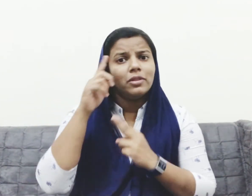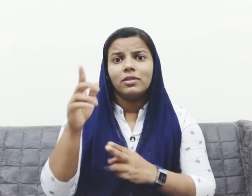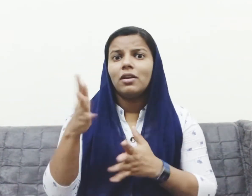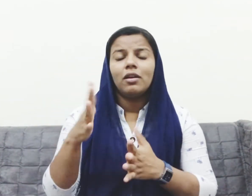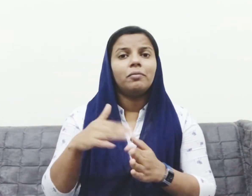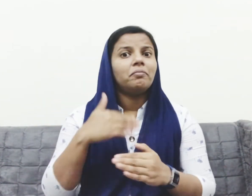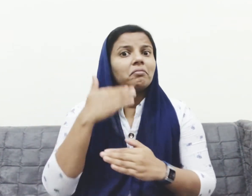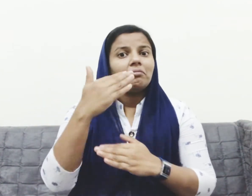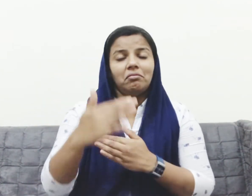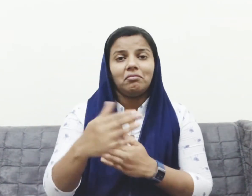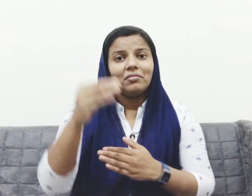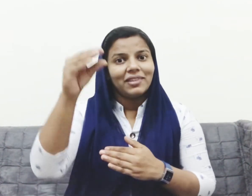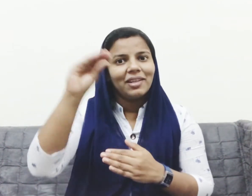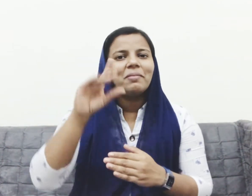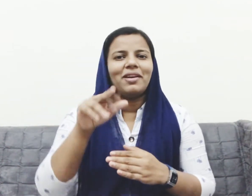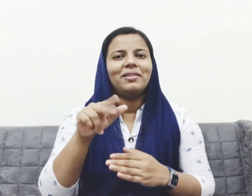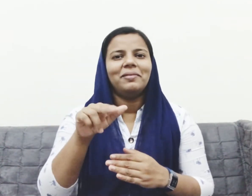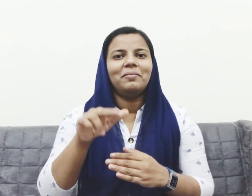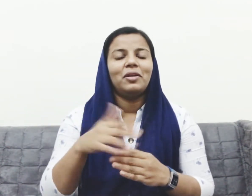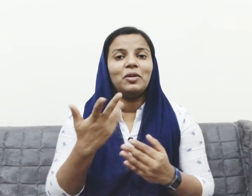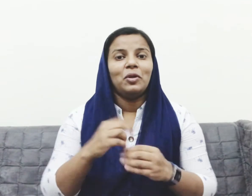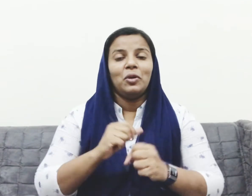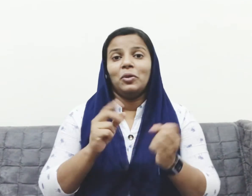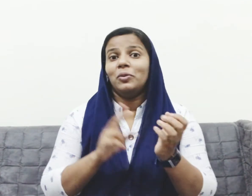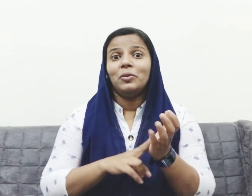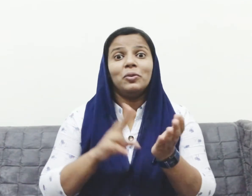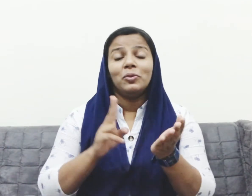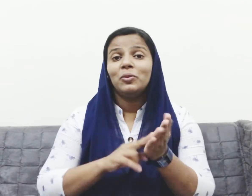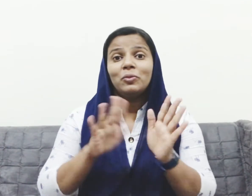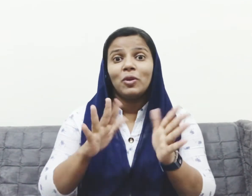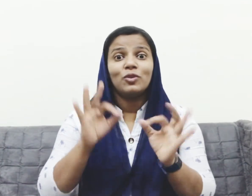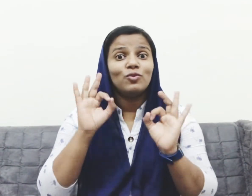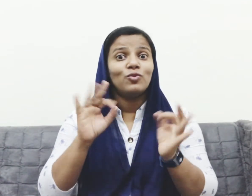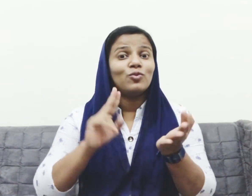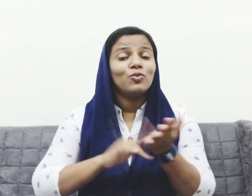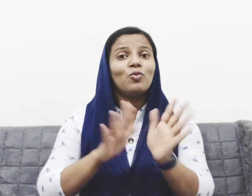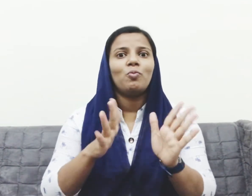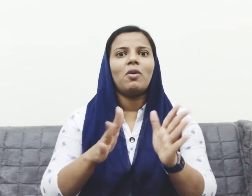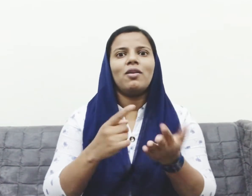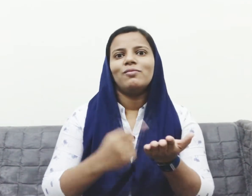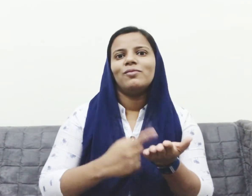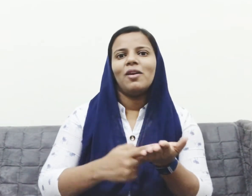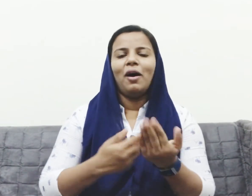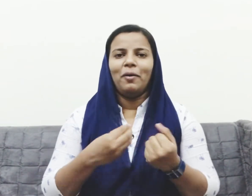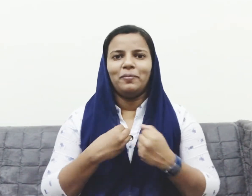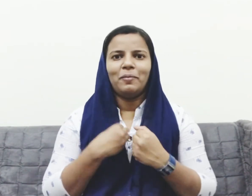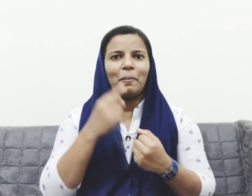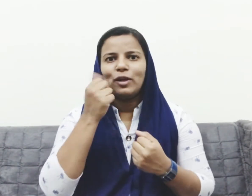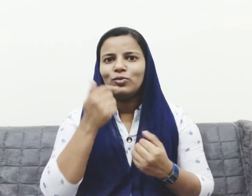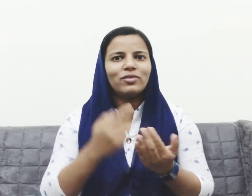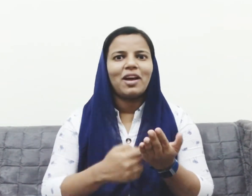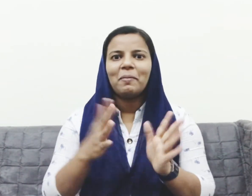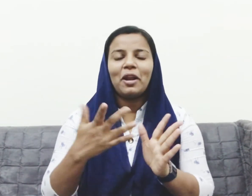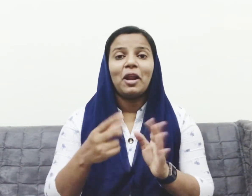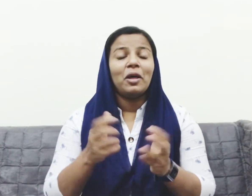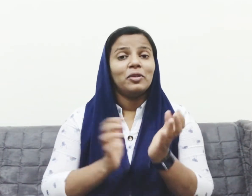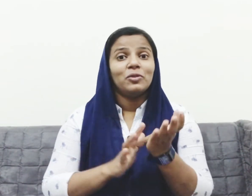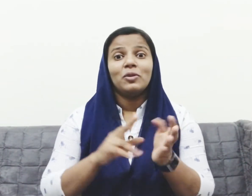ആയിട്ട് ദൈവത്തിൻ്റെ ശക്തി ആ വിഷയത്തിൽ വ്യാപരിക്കുന്നു. സൂപ്പർനാച്ചുറൽ ഹെൽപ്പ് വരുന്നു. മാനുഷിക ഹെൽപ്പല്ല, സൂപ്പർനാച്ചുറൽ ഹെൽപ്പ്. ആമേൻ. ആർക്കാ പ്രാപിപ്പാനുമായി